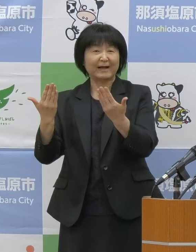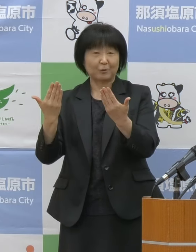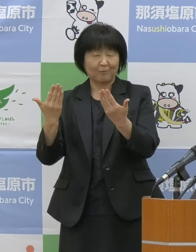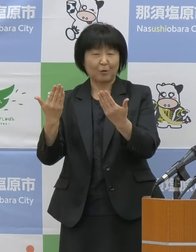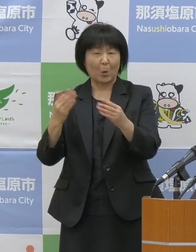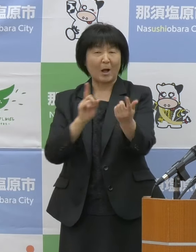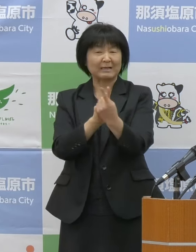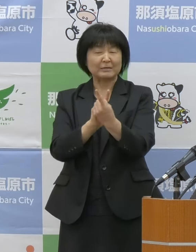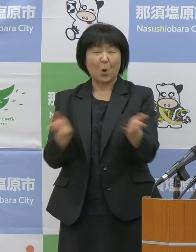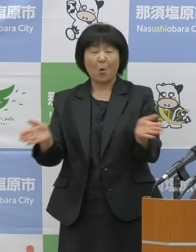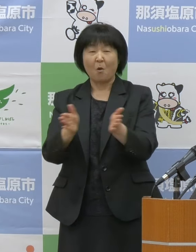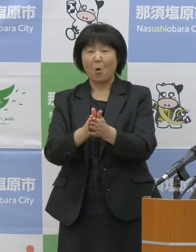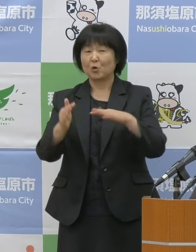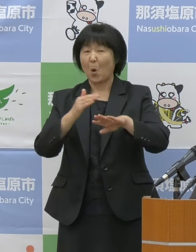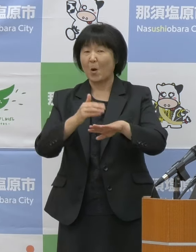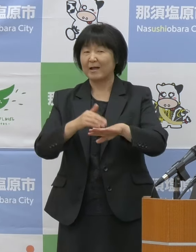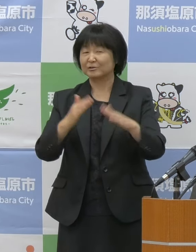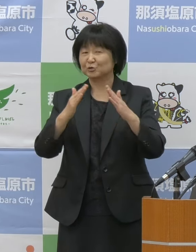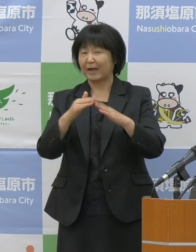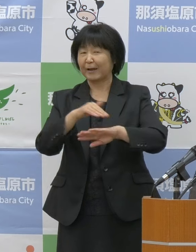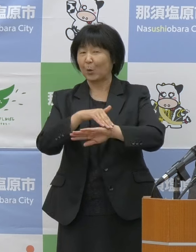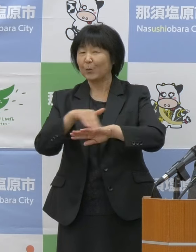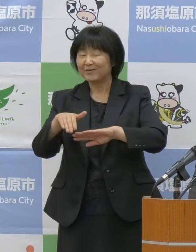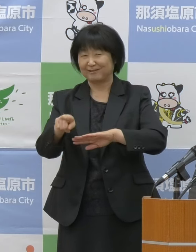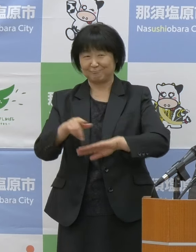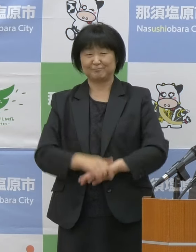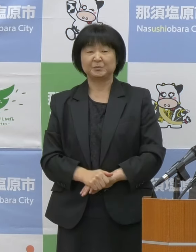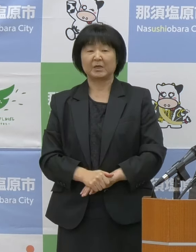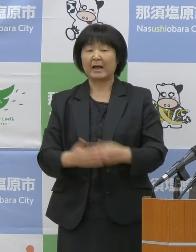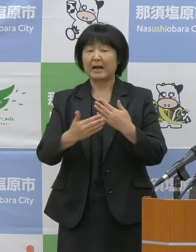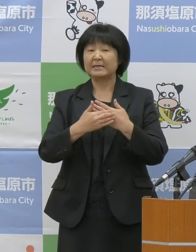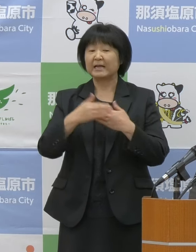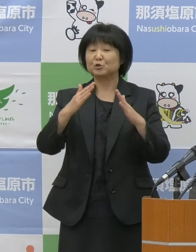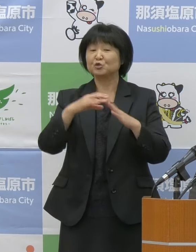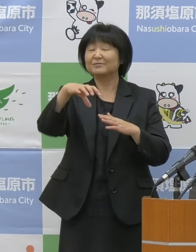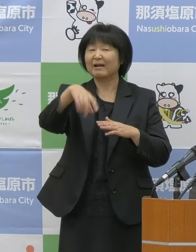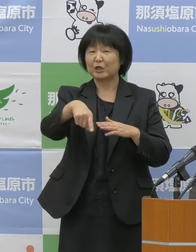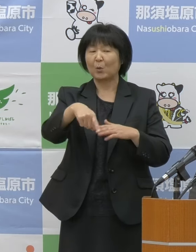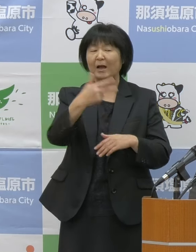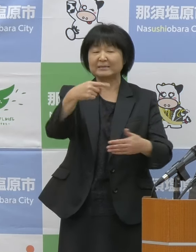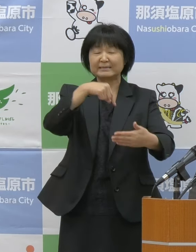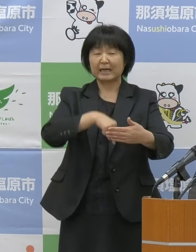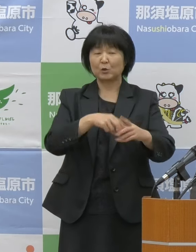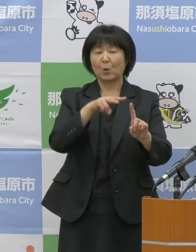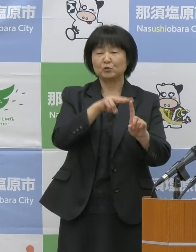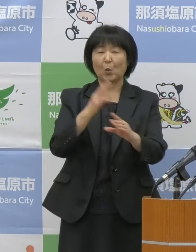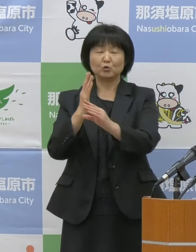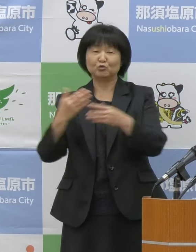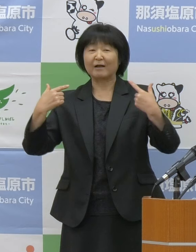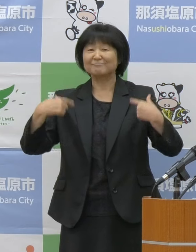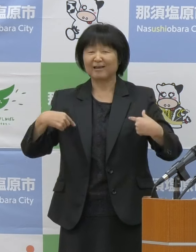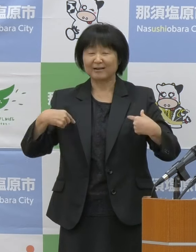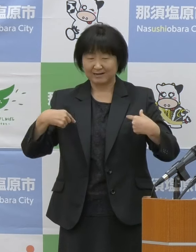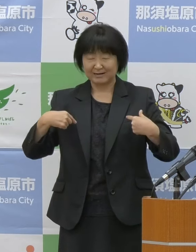した合同練習会を実施します。練習会では市内の小学生、中学生